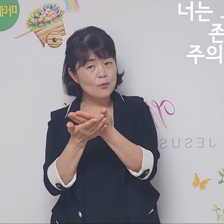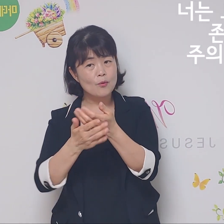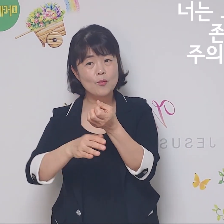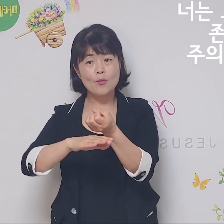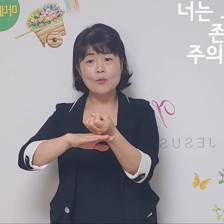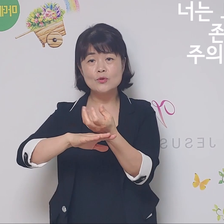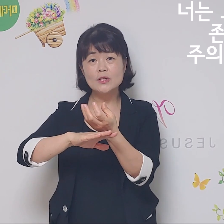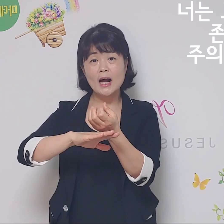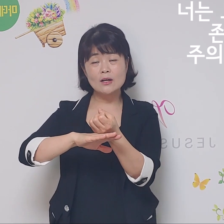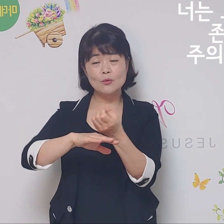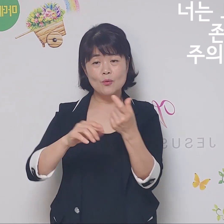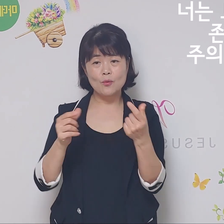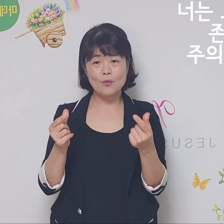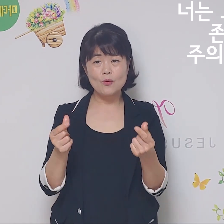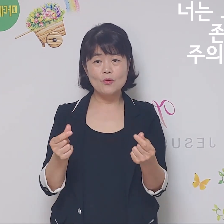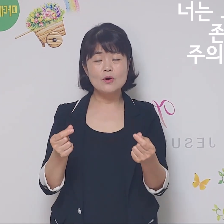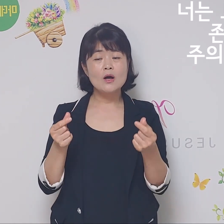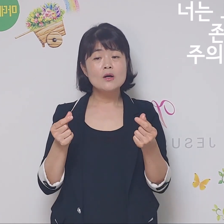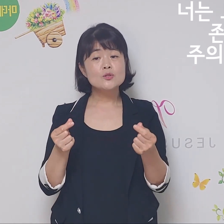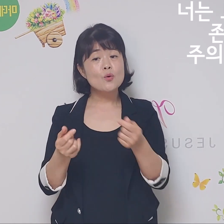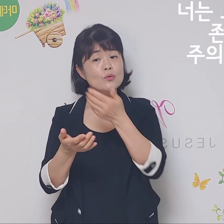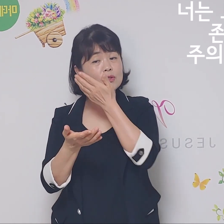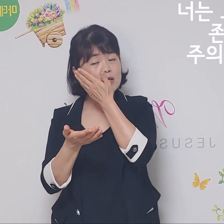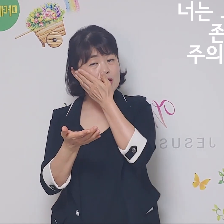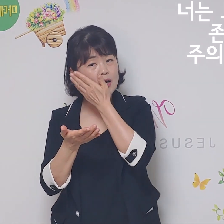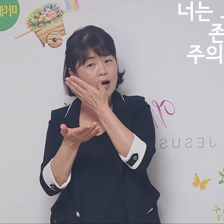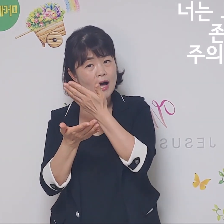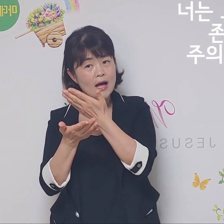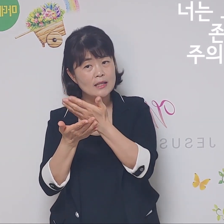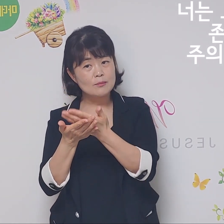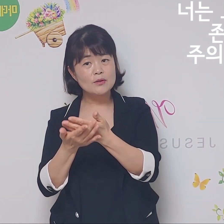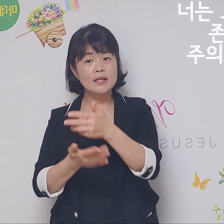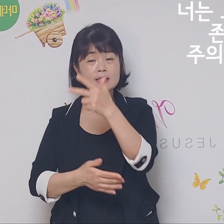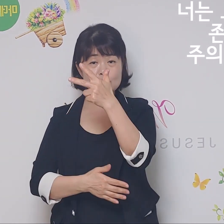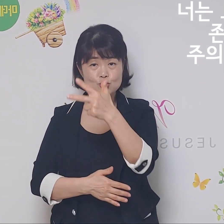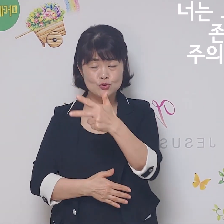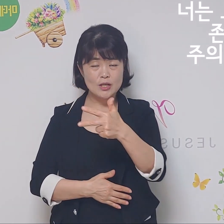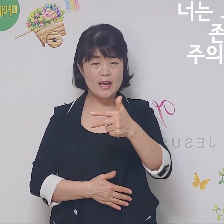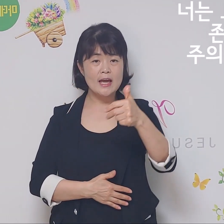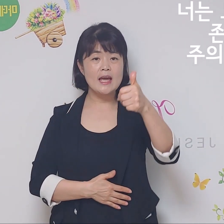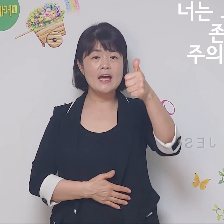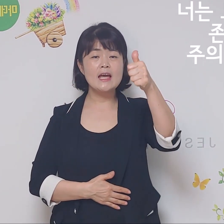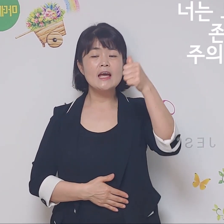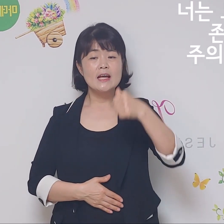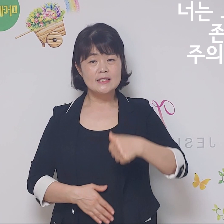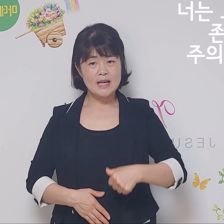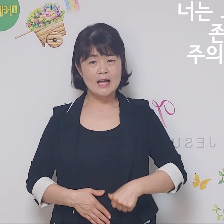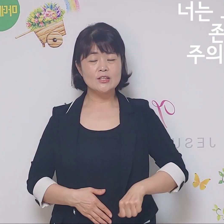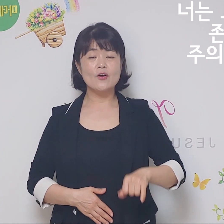보배롭고 보험을 갖고 존귀한 이번에는 주의